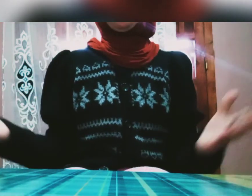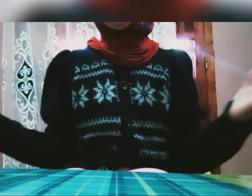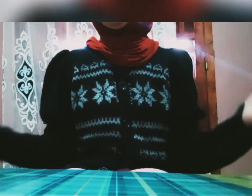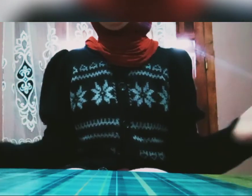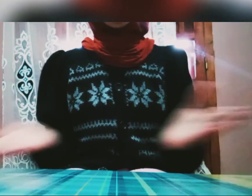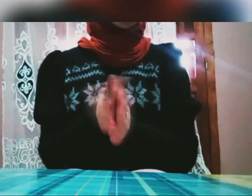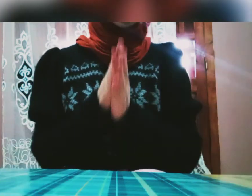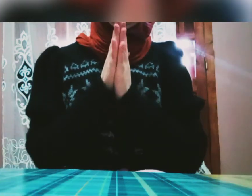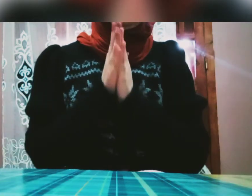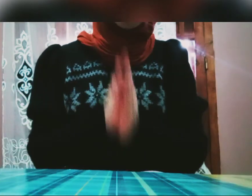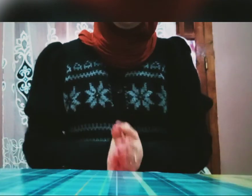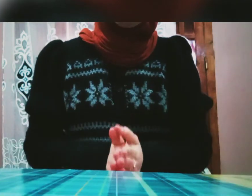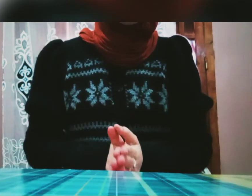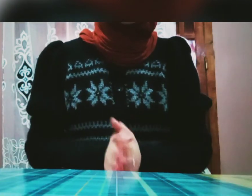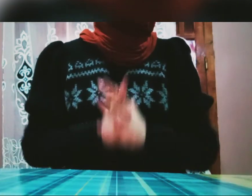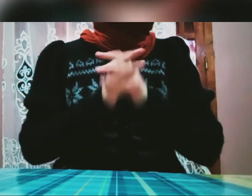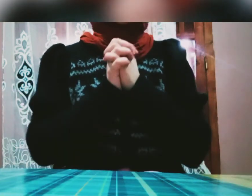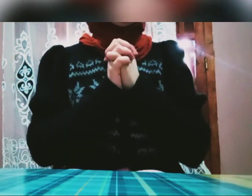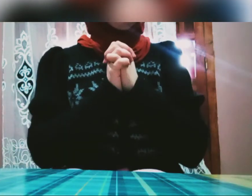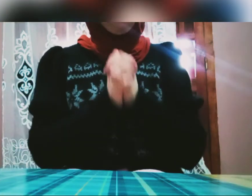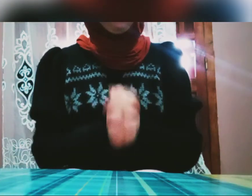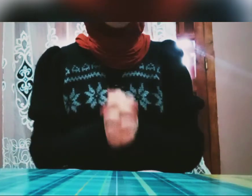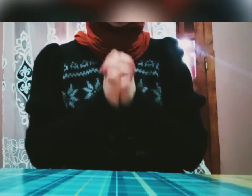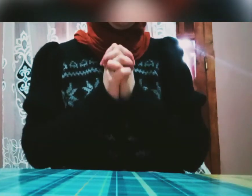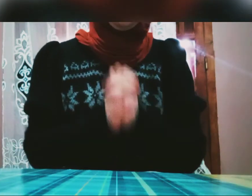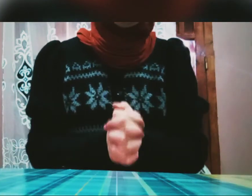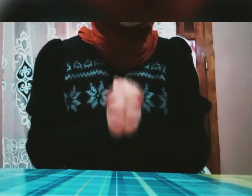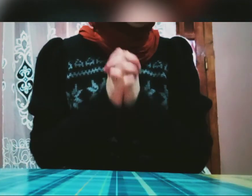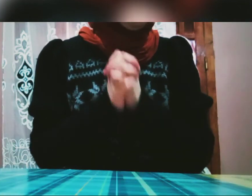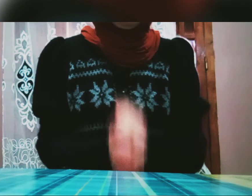للجميع، ربي يخليكم يا ربي، ونقولكم شوفوني في الفيديوهات القادمه ان شاء الله،